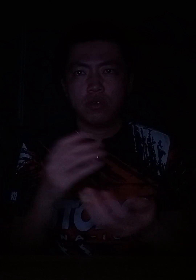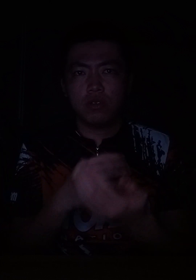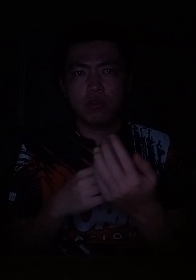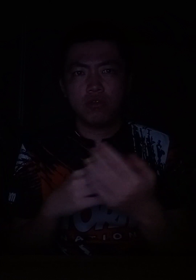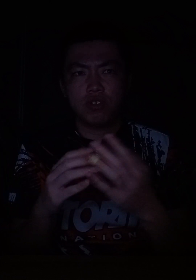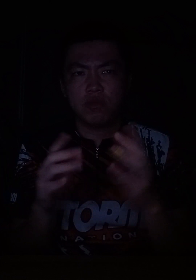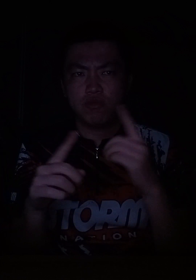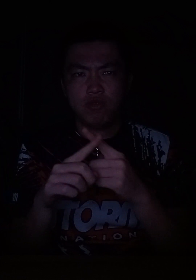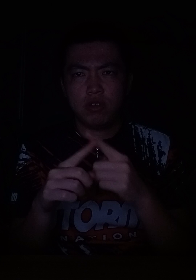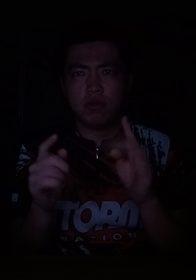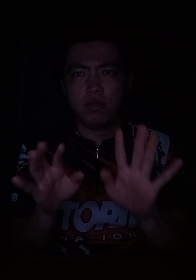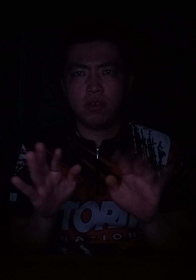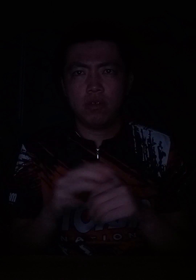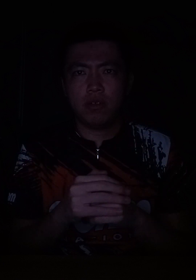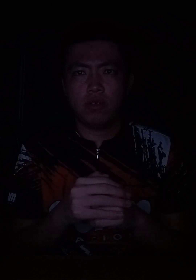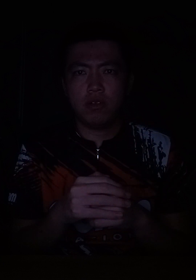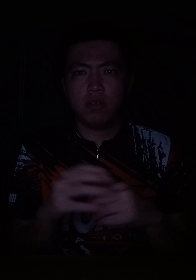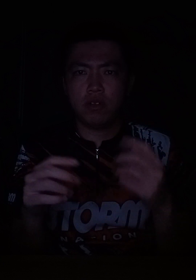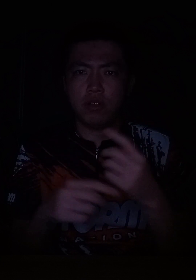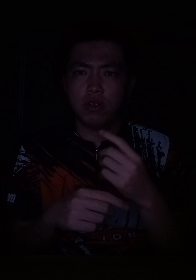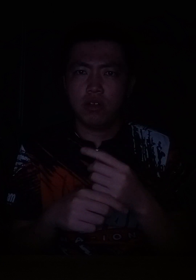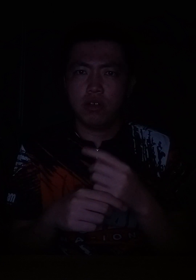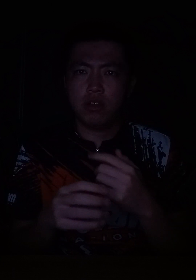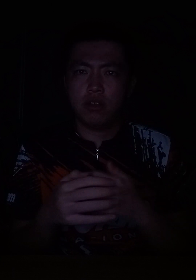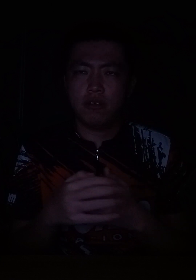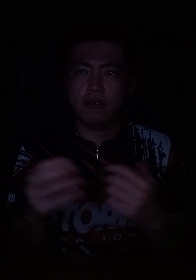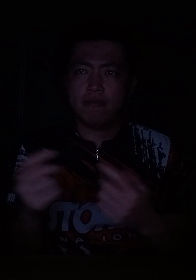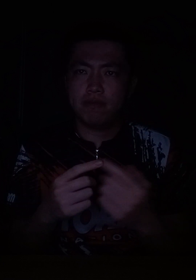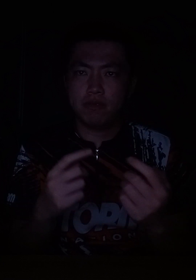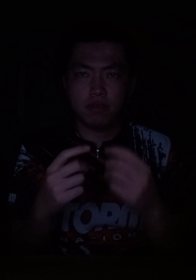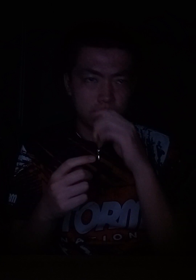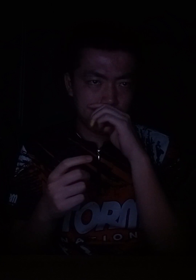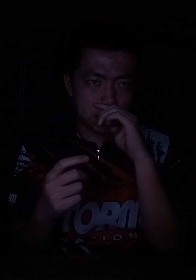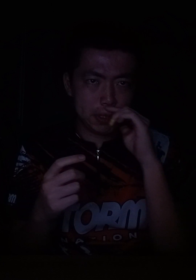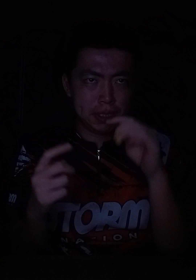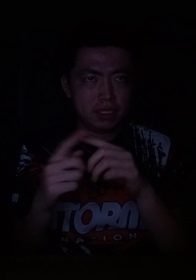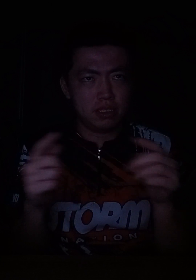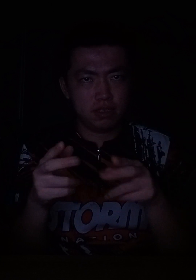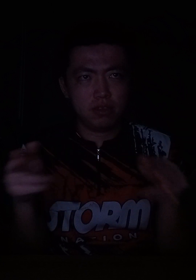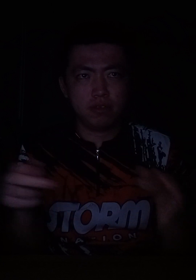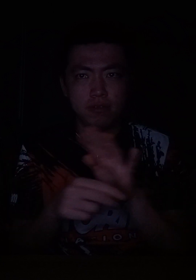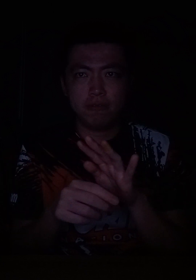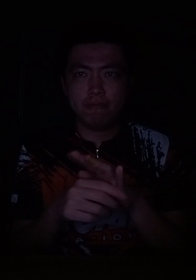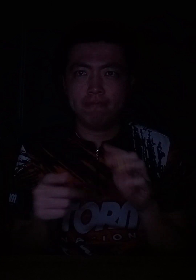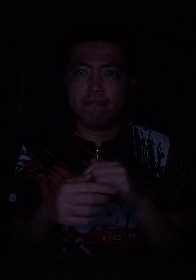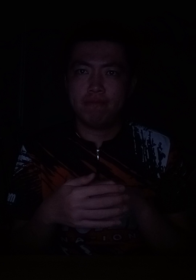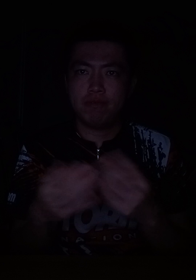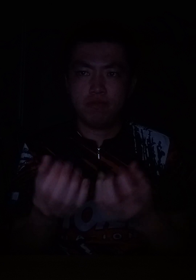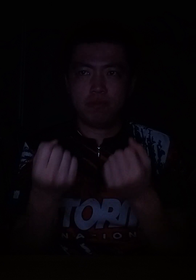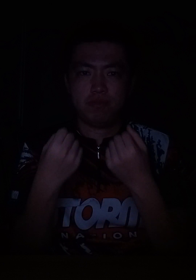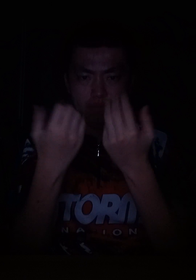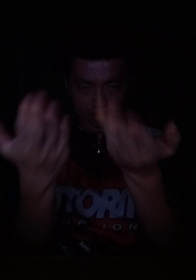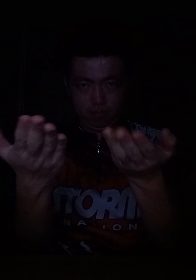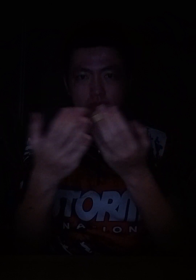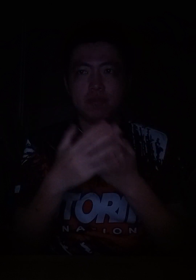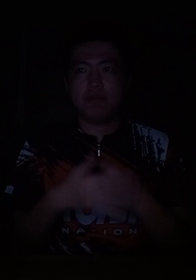불가 구역이었습니다. 해당 열차뿐 아니라 다른 KTX 열차도 줄줄이 지연됐죠. 윤현지 기자가 취재했습니다.